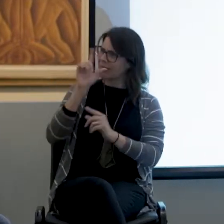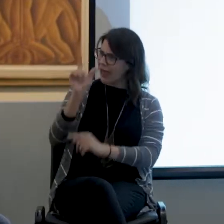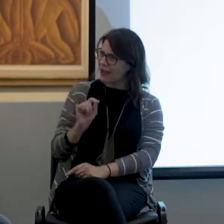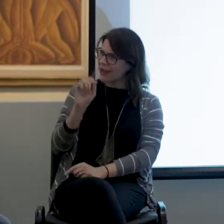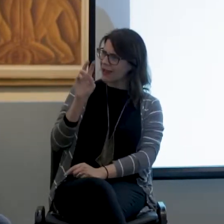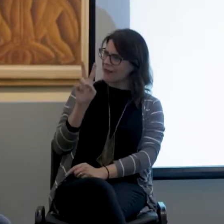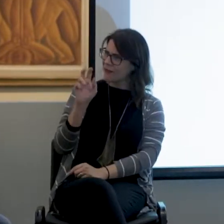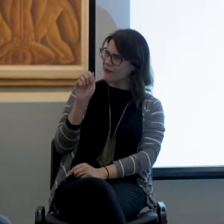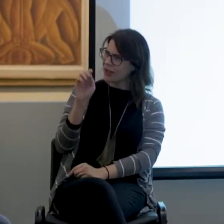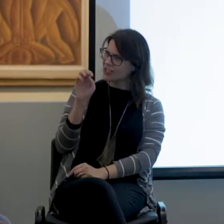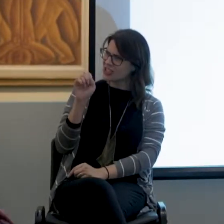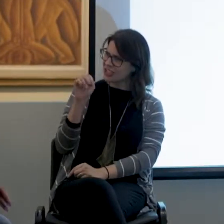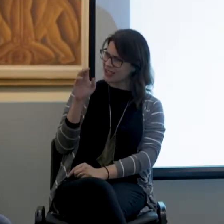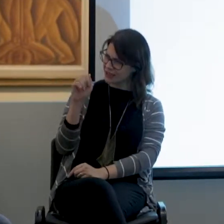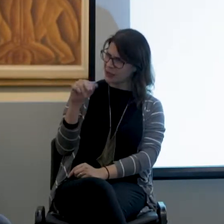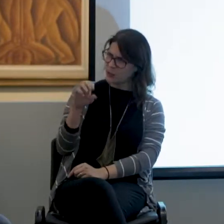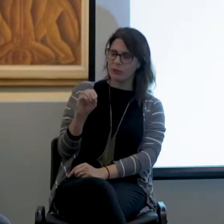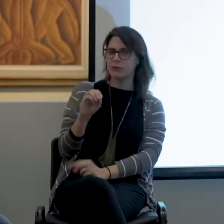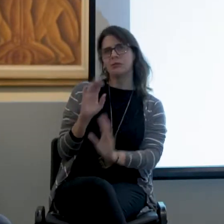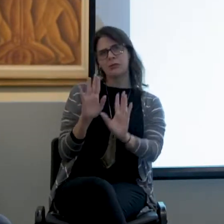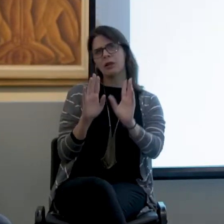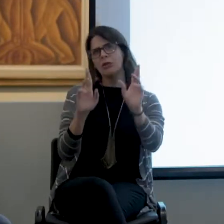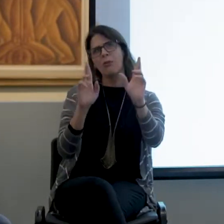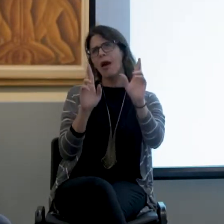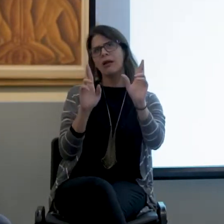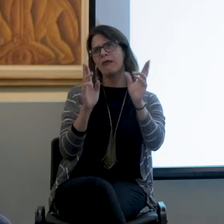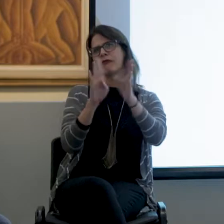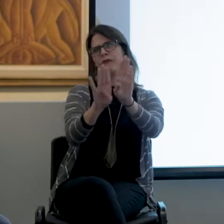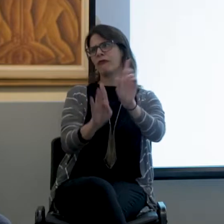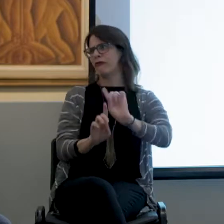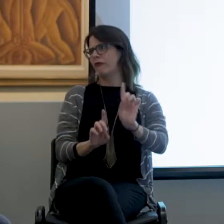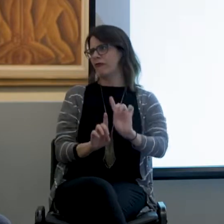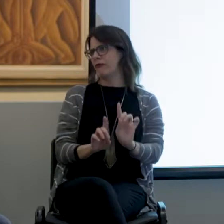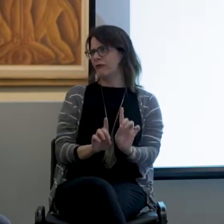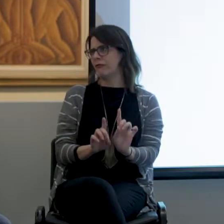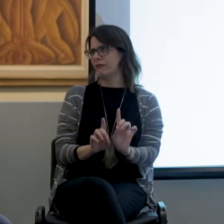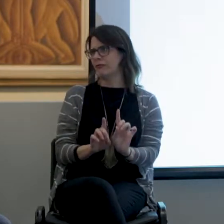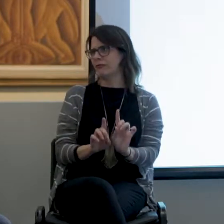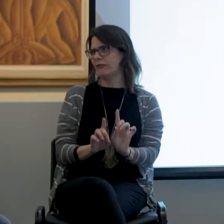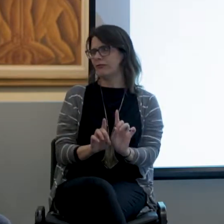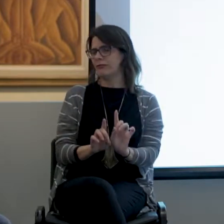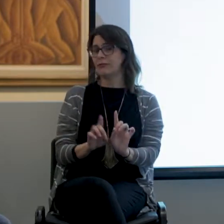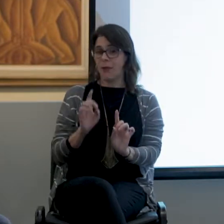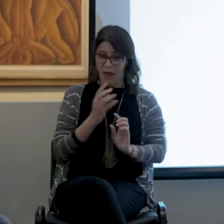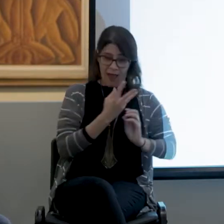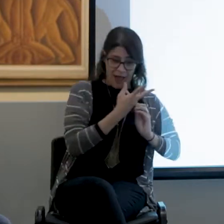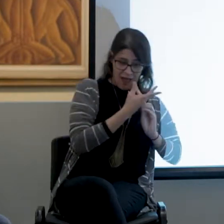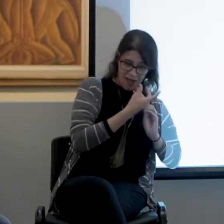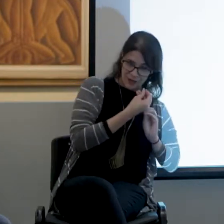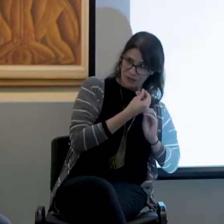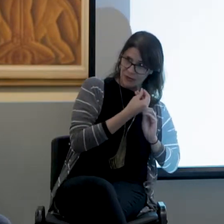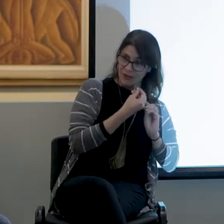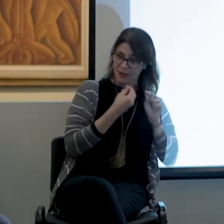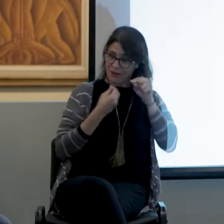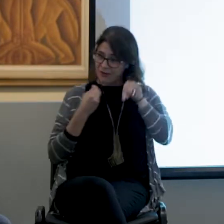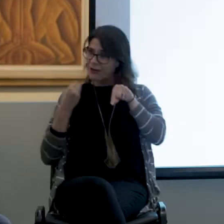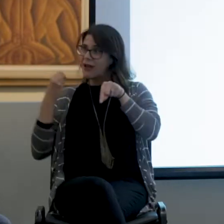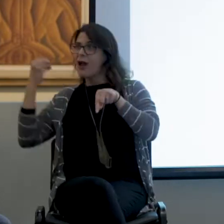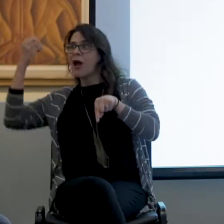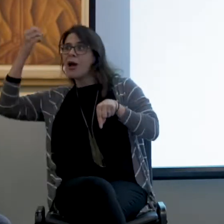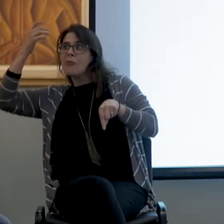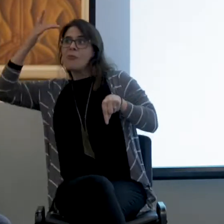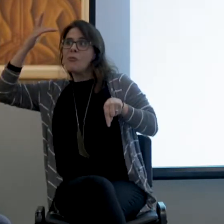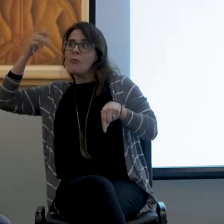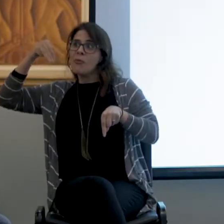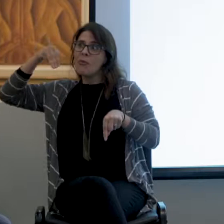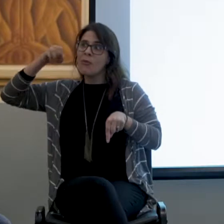A arte queria dizer, no terreno da arte, não se relaciona com o terreno da moral. Ora, se para você